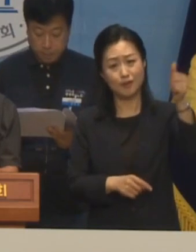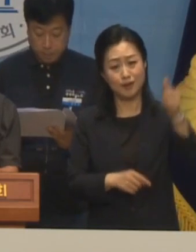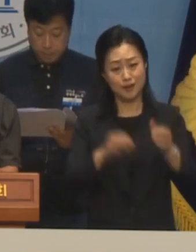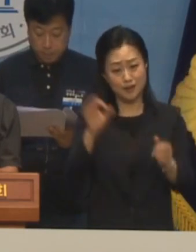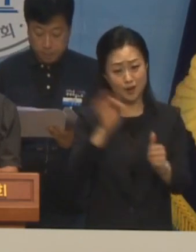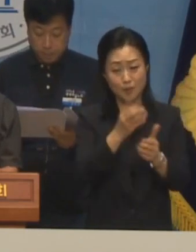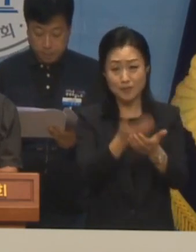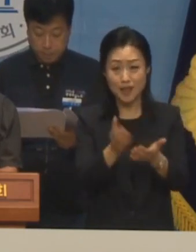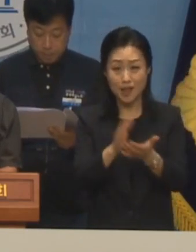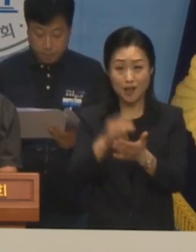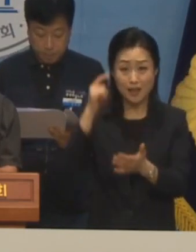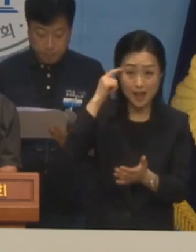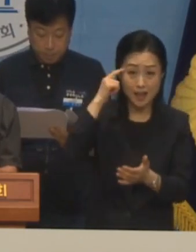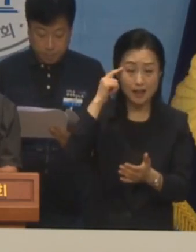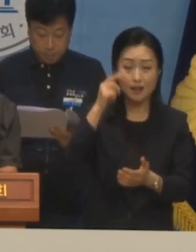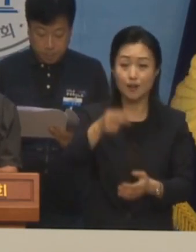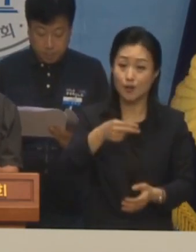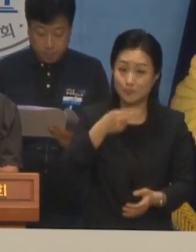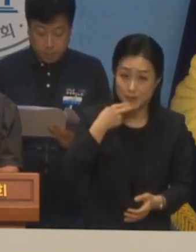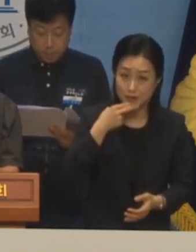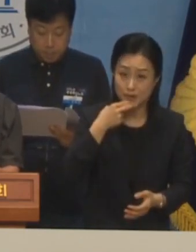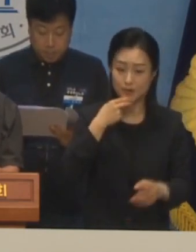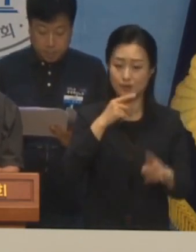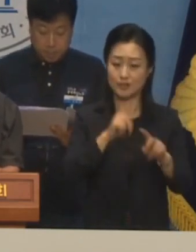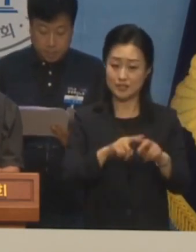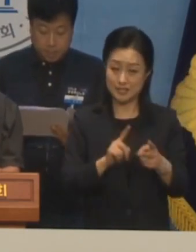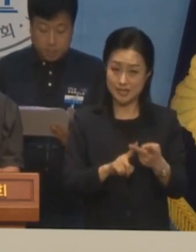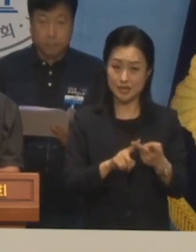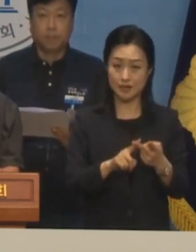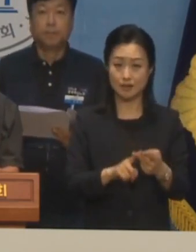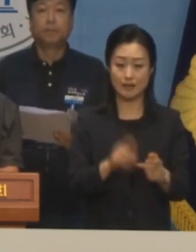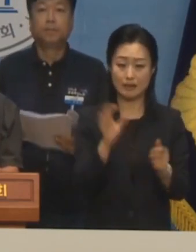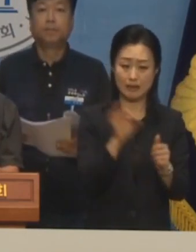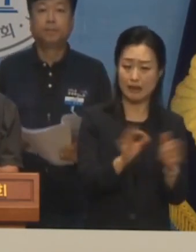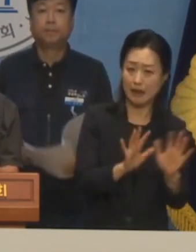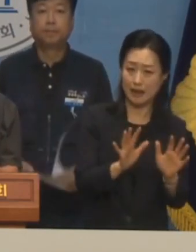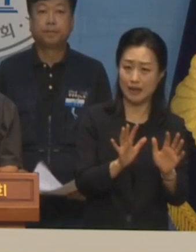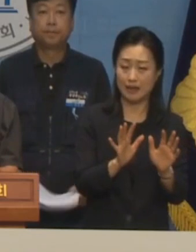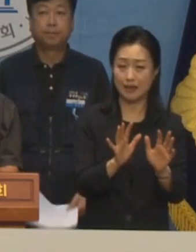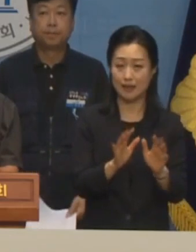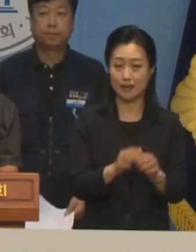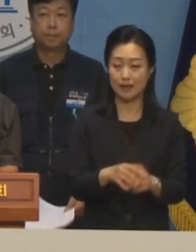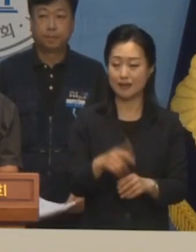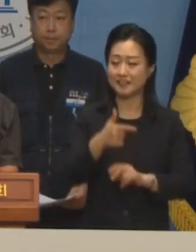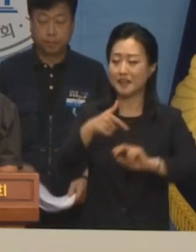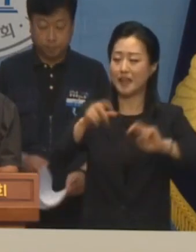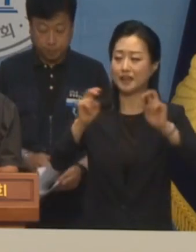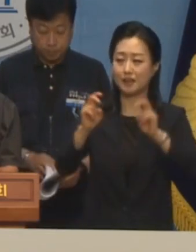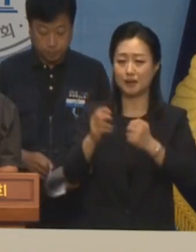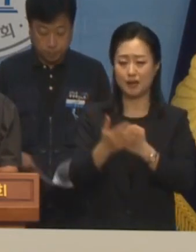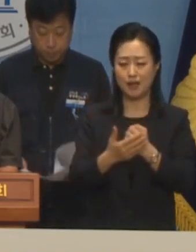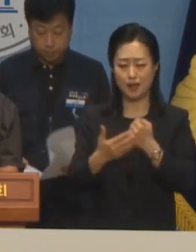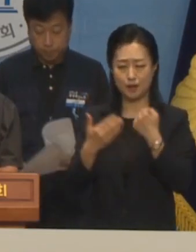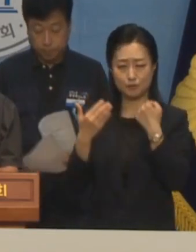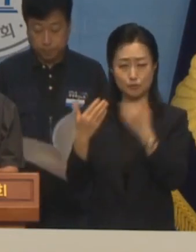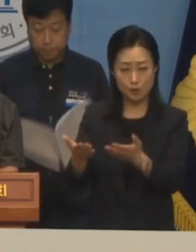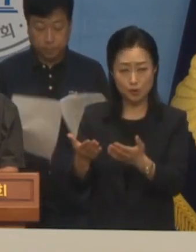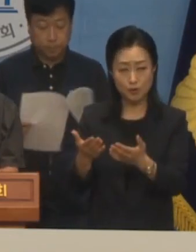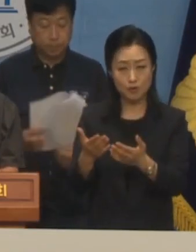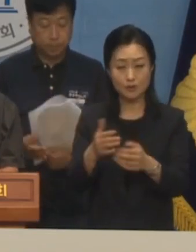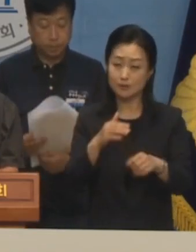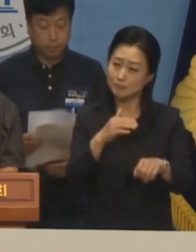연금개혁 의지는 없거나 아니면 정부의 공적 책임은 반기하고 재벌과 사적 시장 강화의